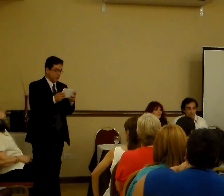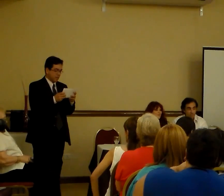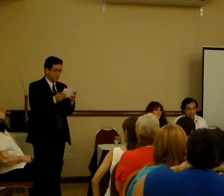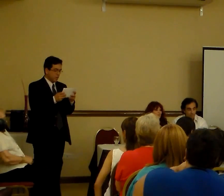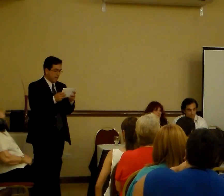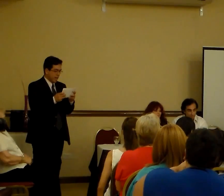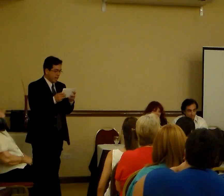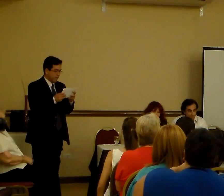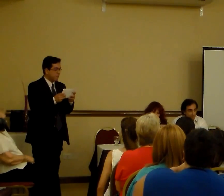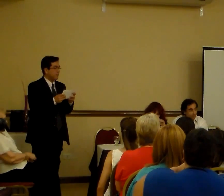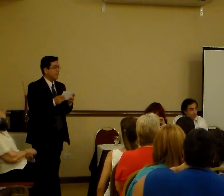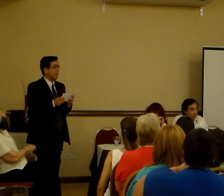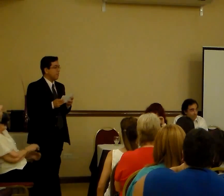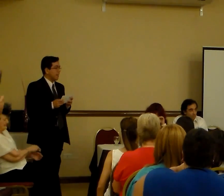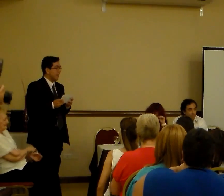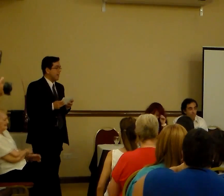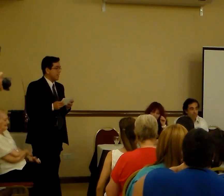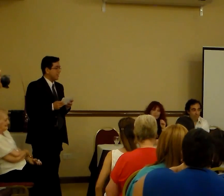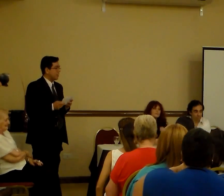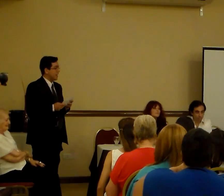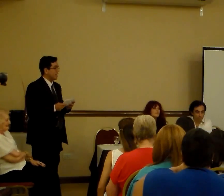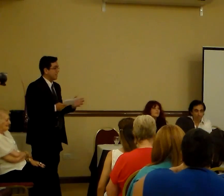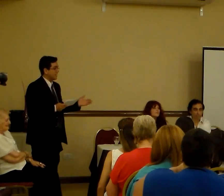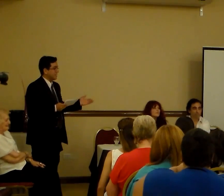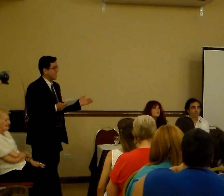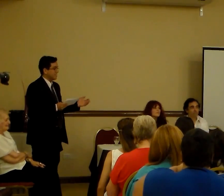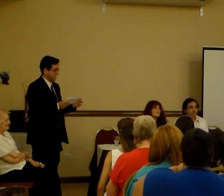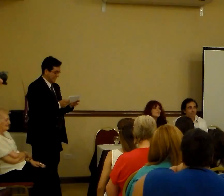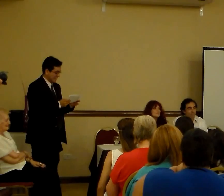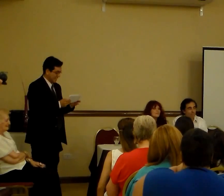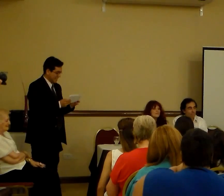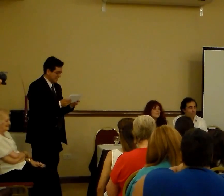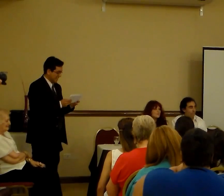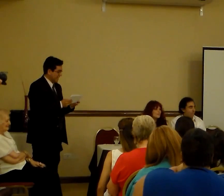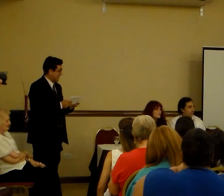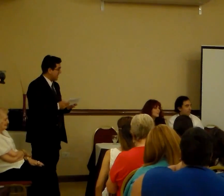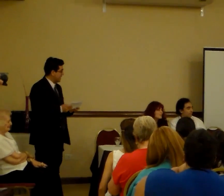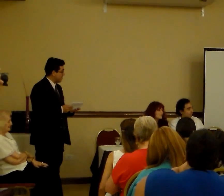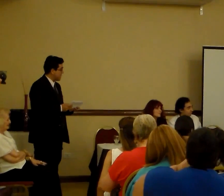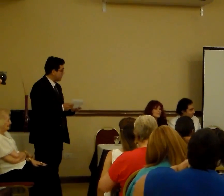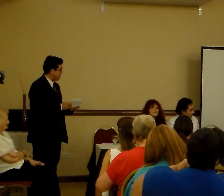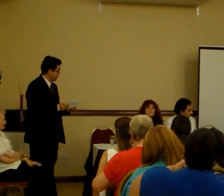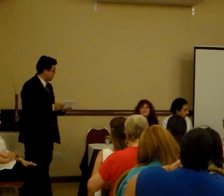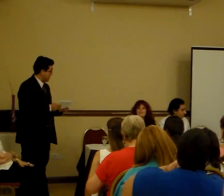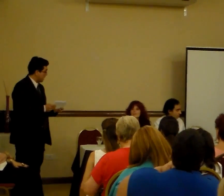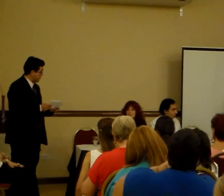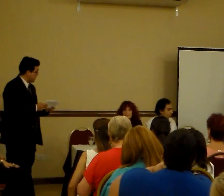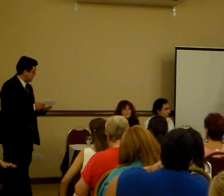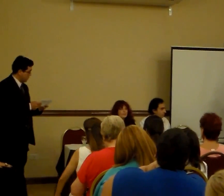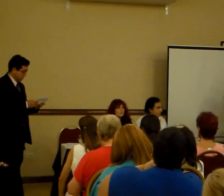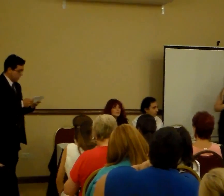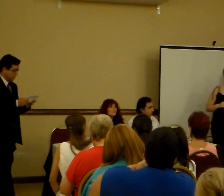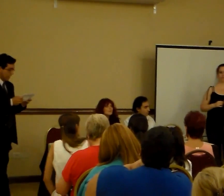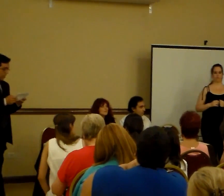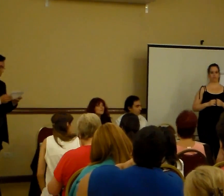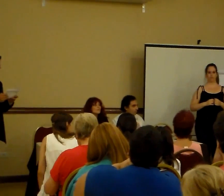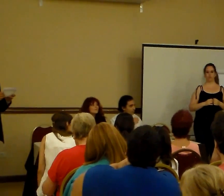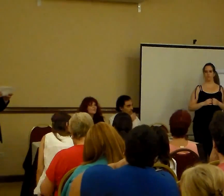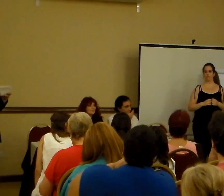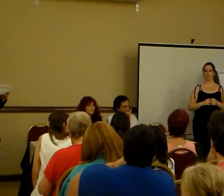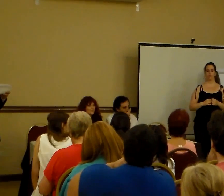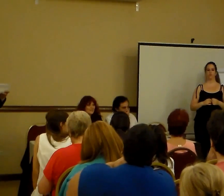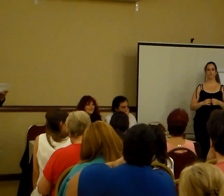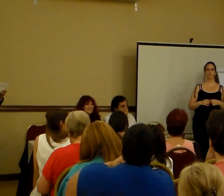Rita Uña, reumatóloga e investigadora. Doctora. Gracias. Gracias. Y también agregamos a la segunda, ¿no? A